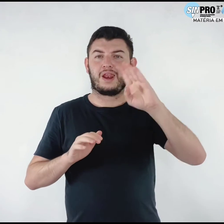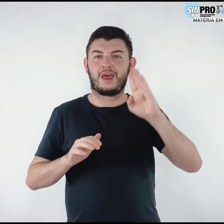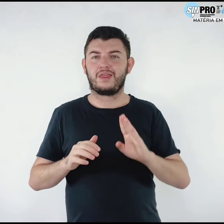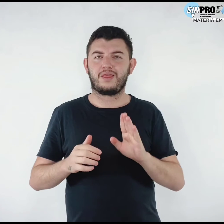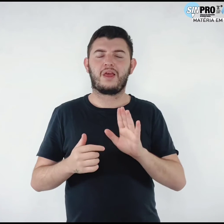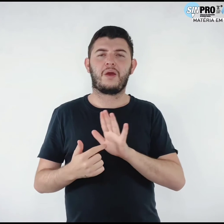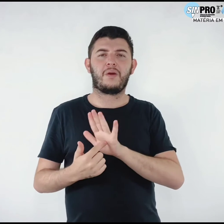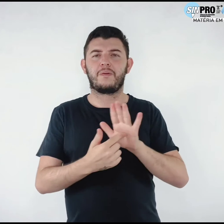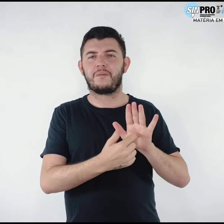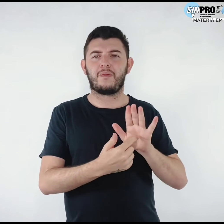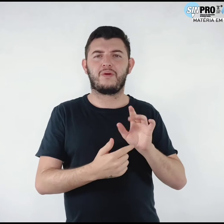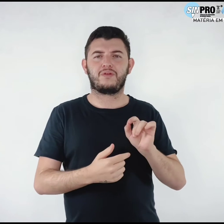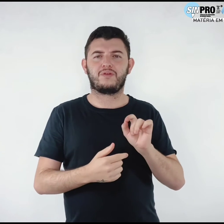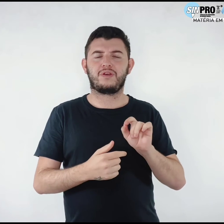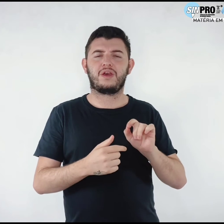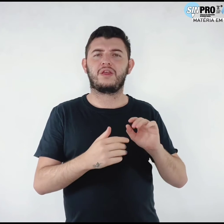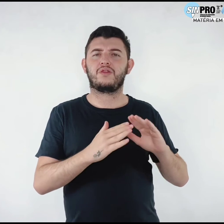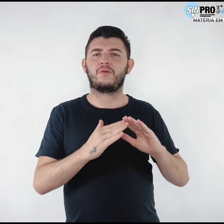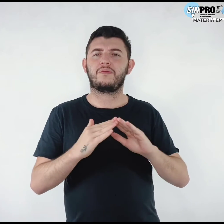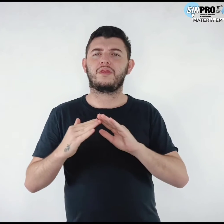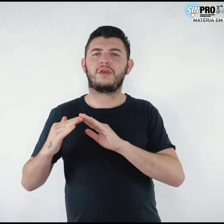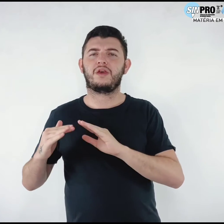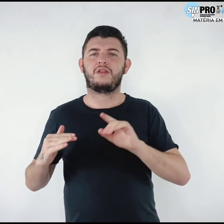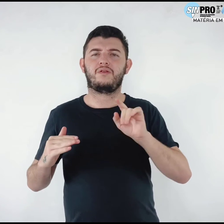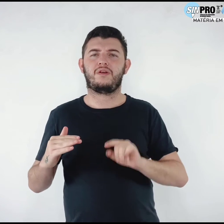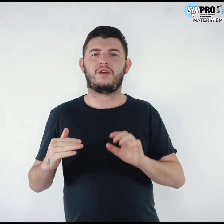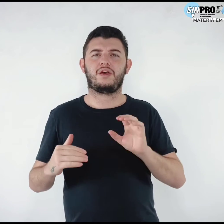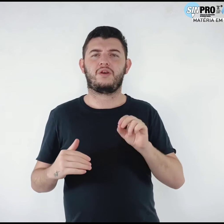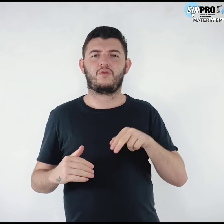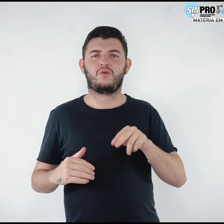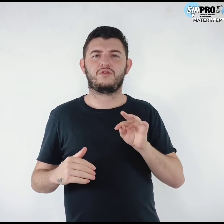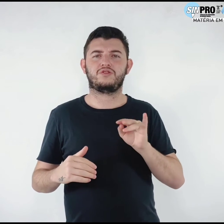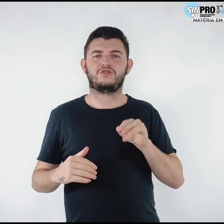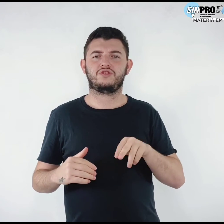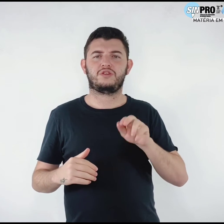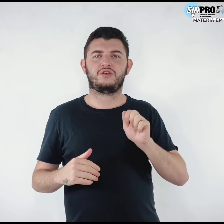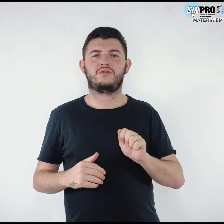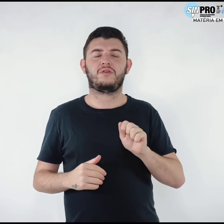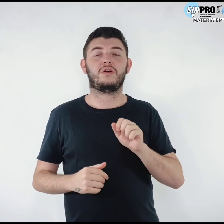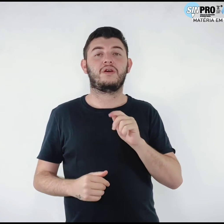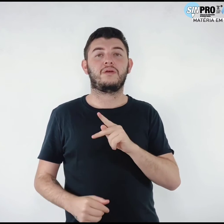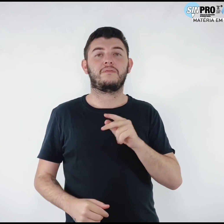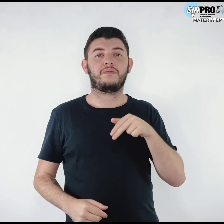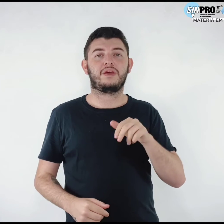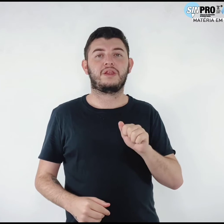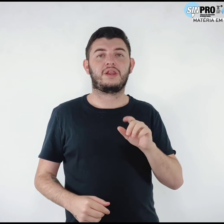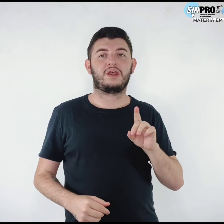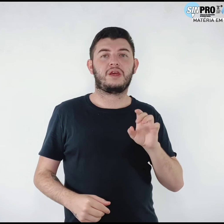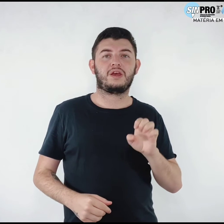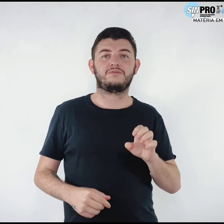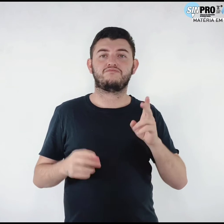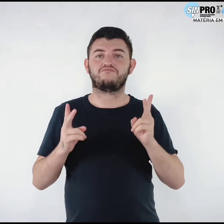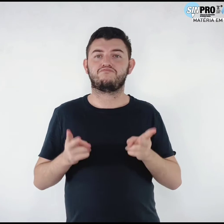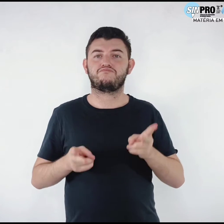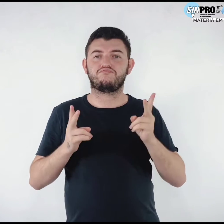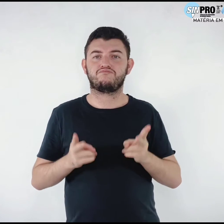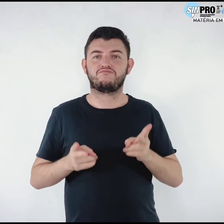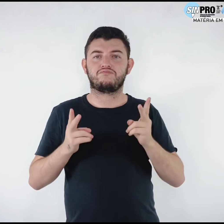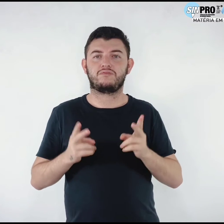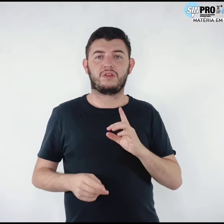de Domicílios Contínua, PNAD, contínua, cujos dados foram